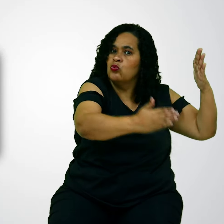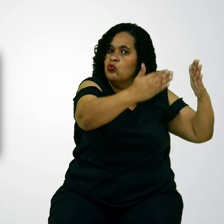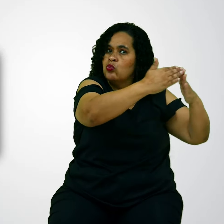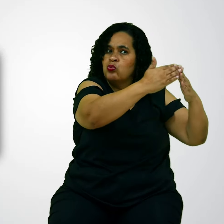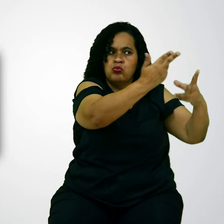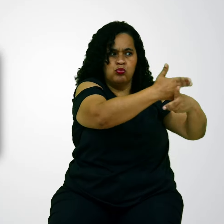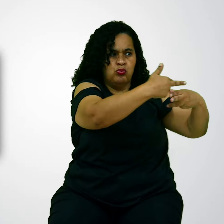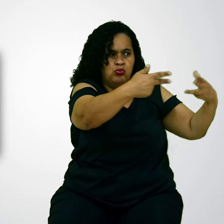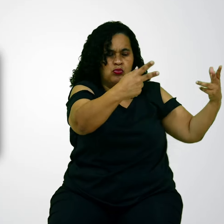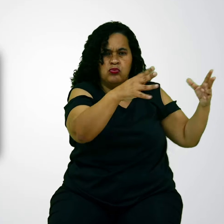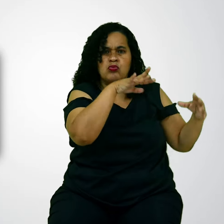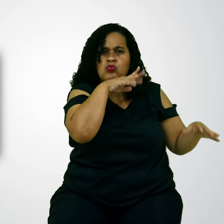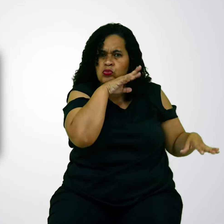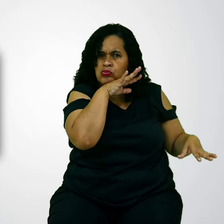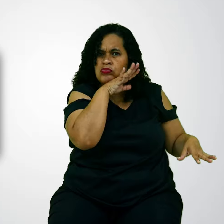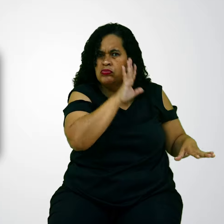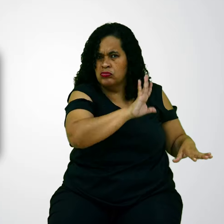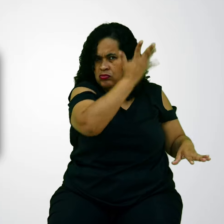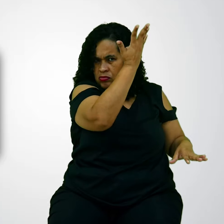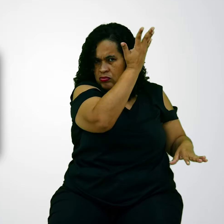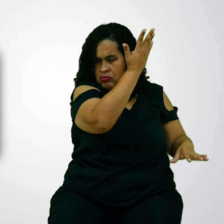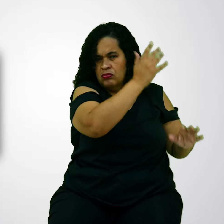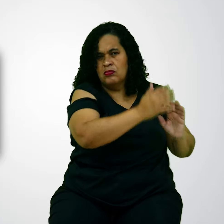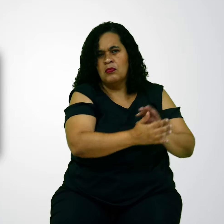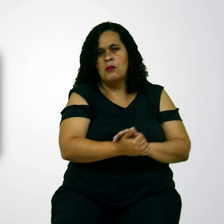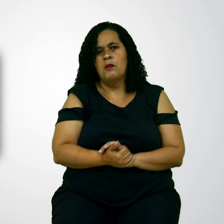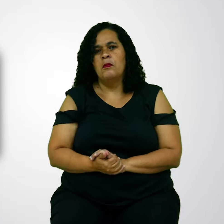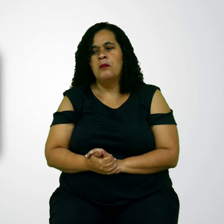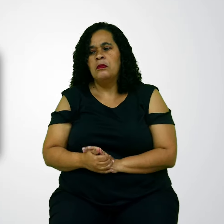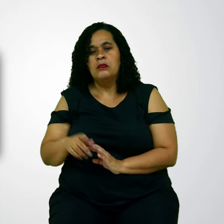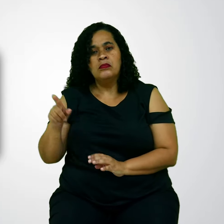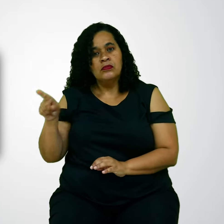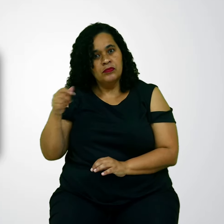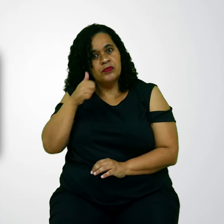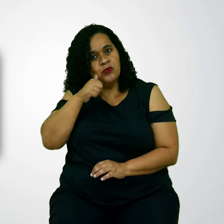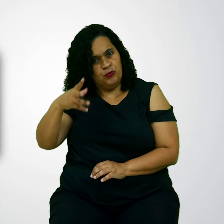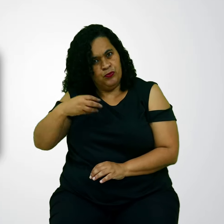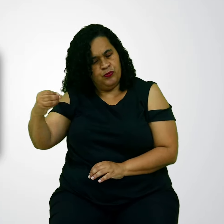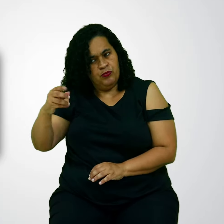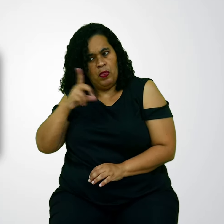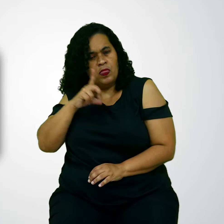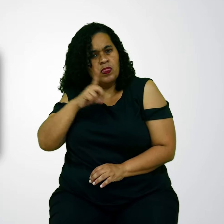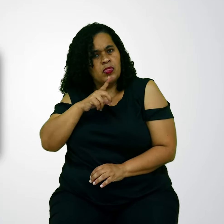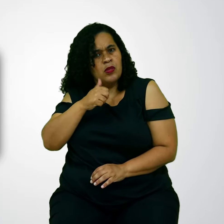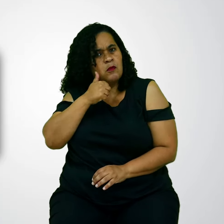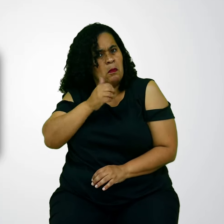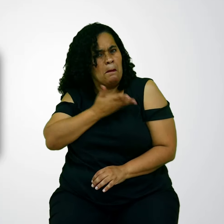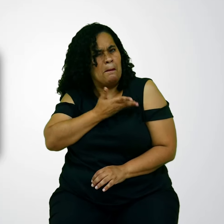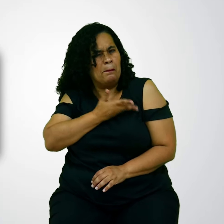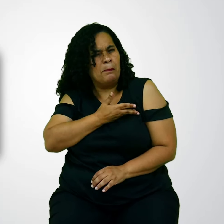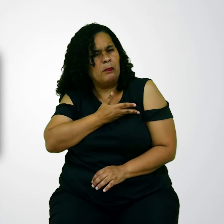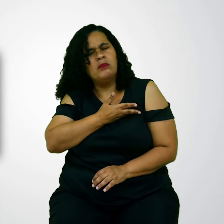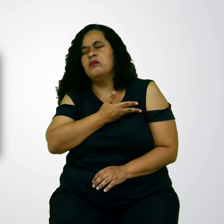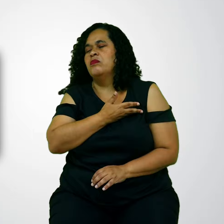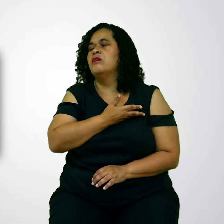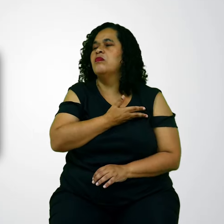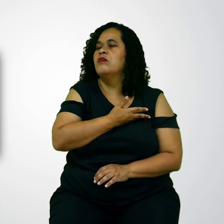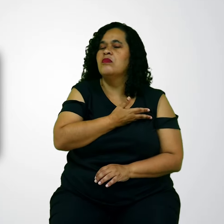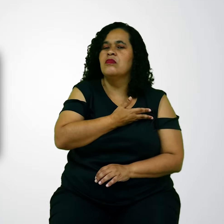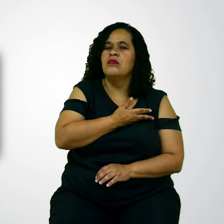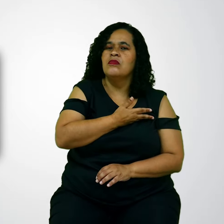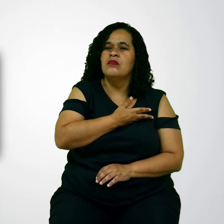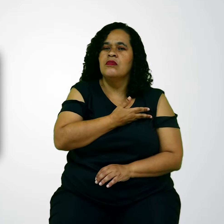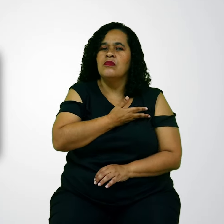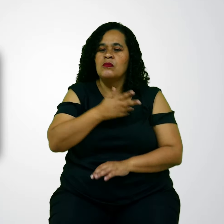seguir. Aí ela tem uma amiguinha, e aí, para nossa surpresa, A gente passou assim no corredor, ela estava falando para a